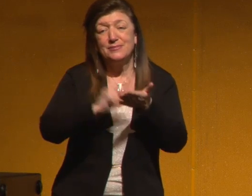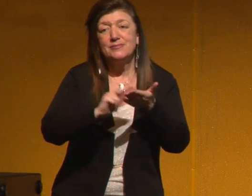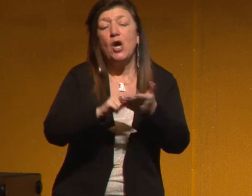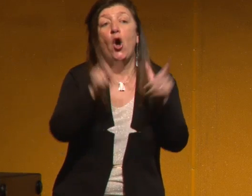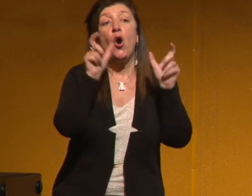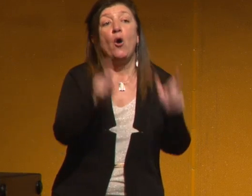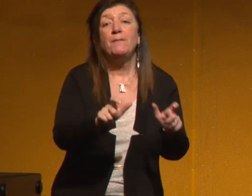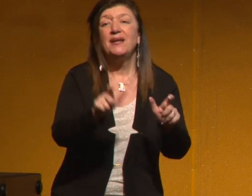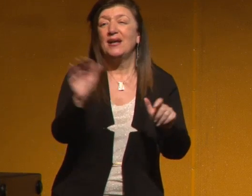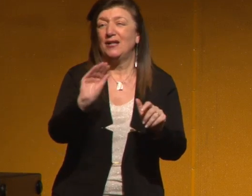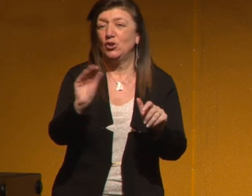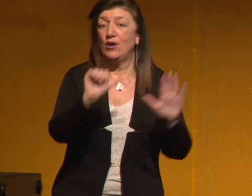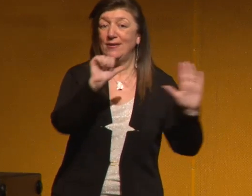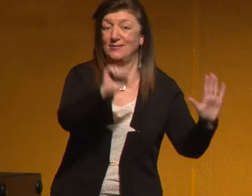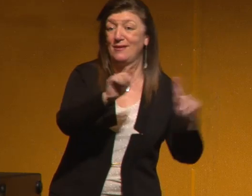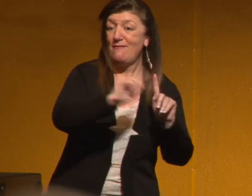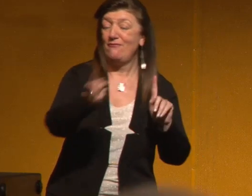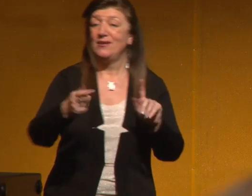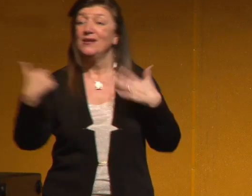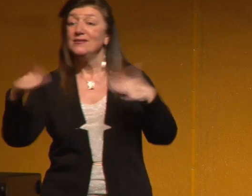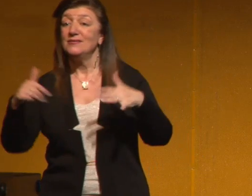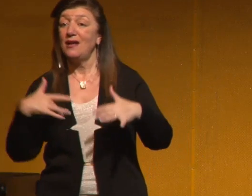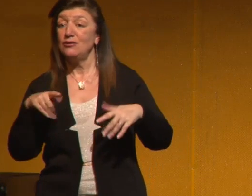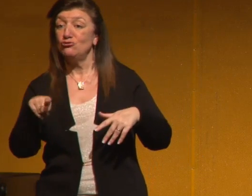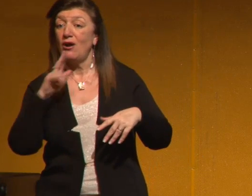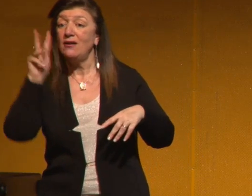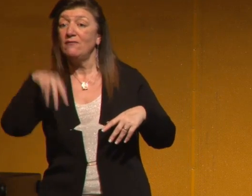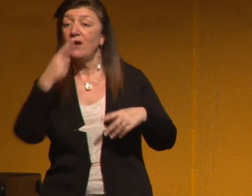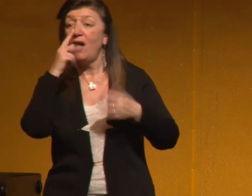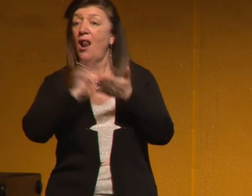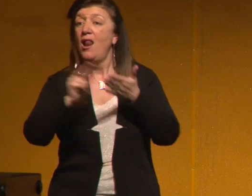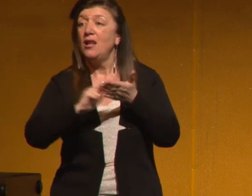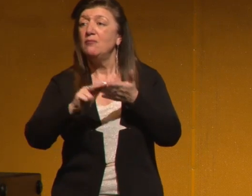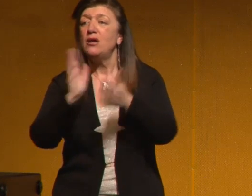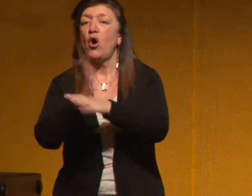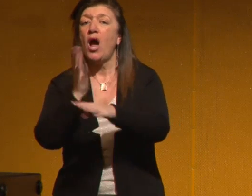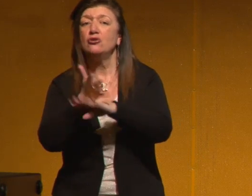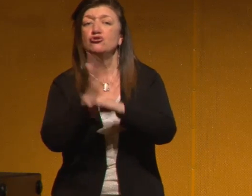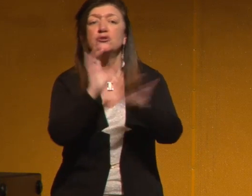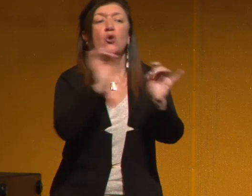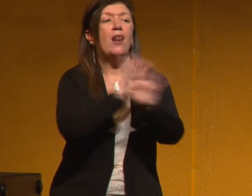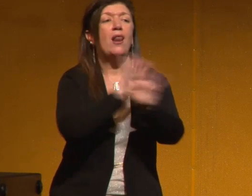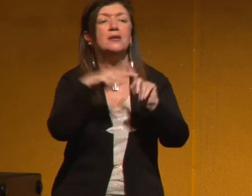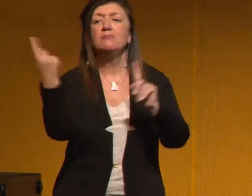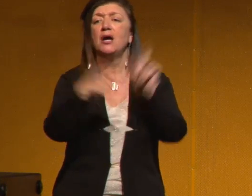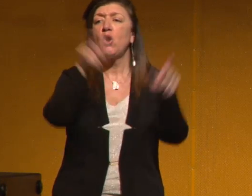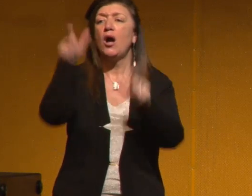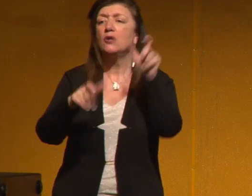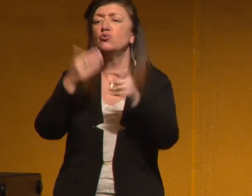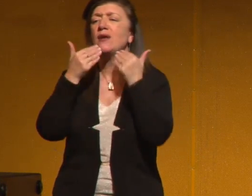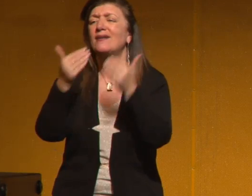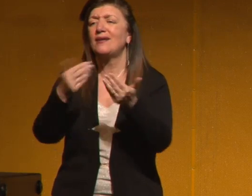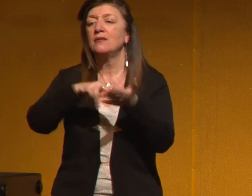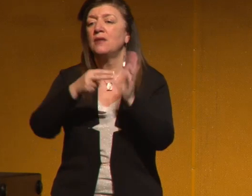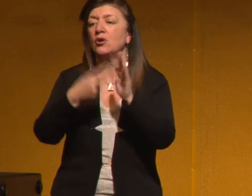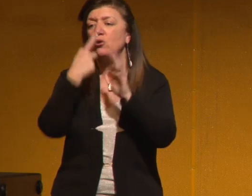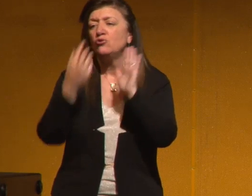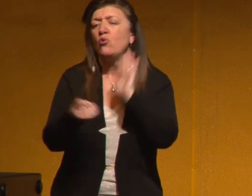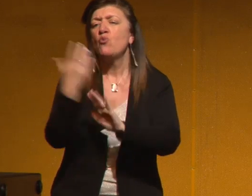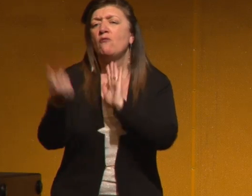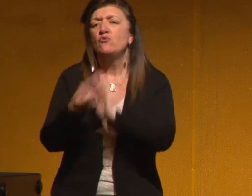16 anni e il libero accesso per giovani adulti a un sistema di informazione grazie alle nuove tecnologie all'accesso al